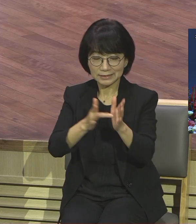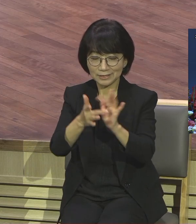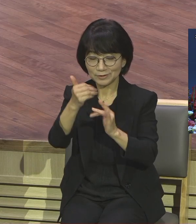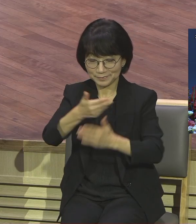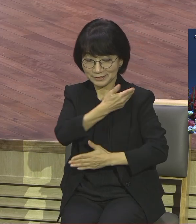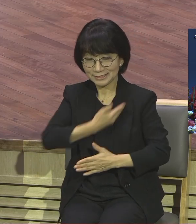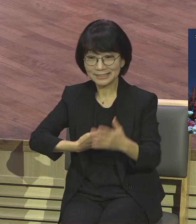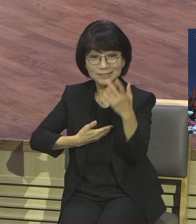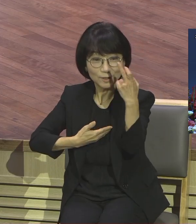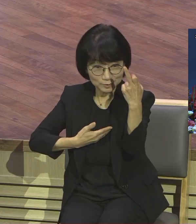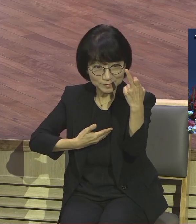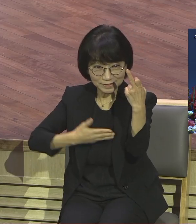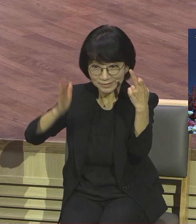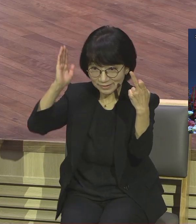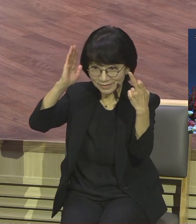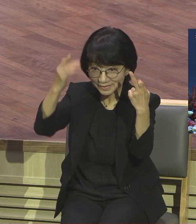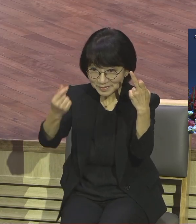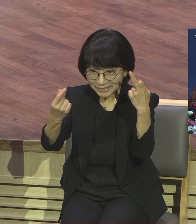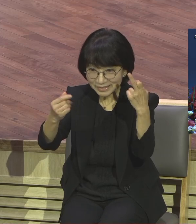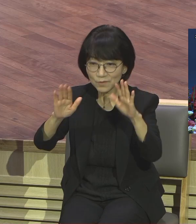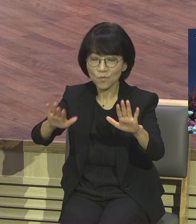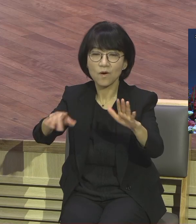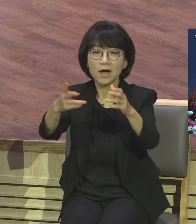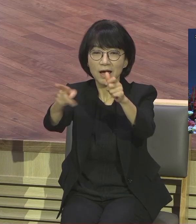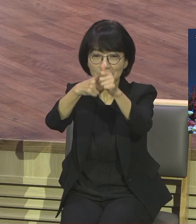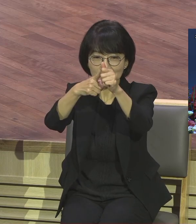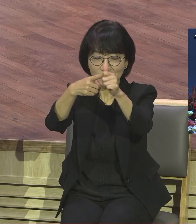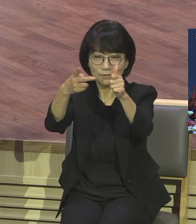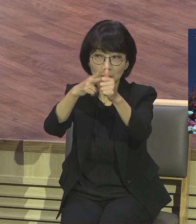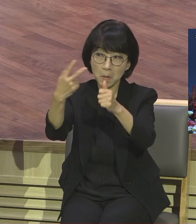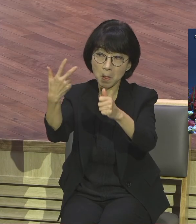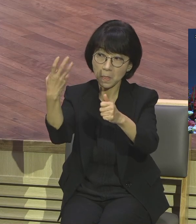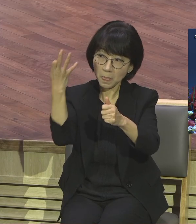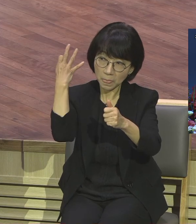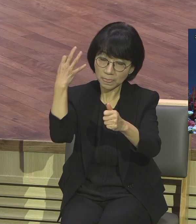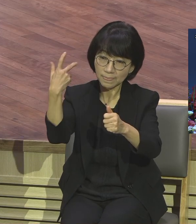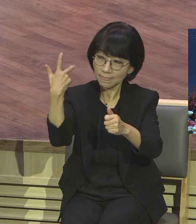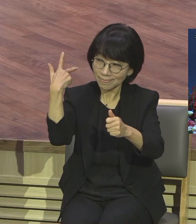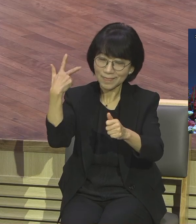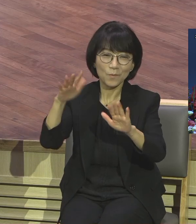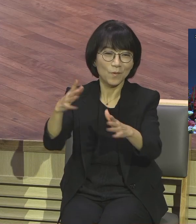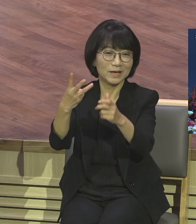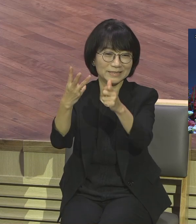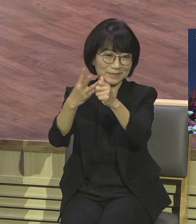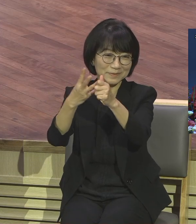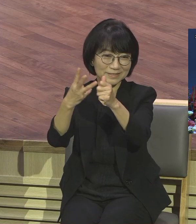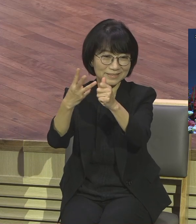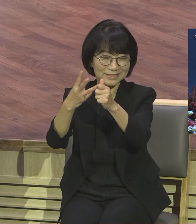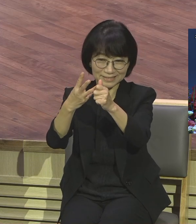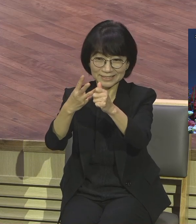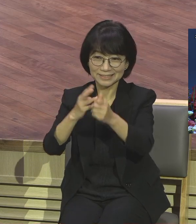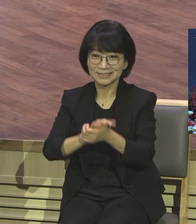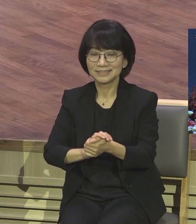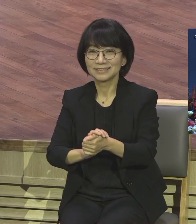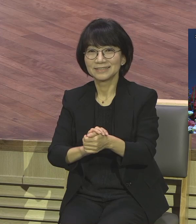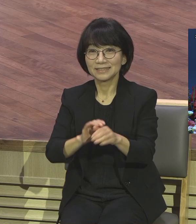있는데 오늘 세 번째 시간입니다. 유명한 주석가 윌리엄 바클레이는